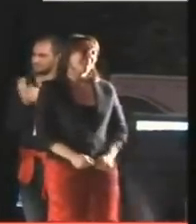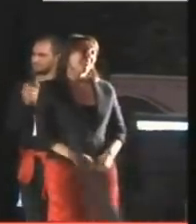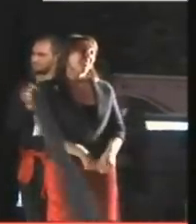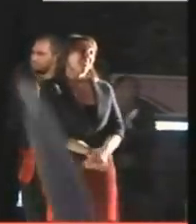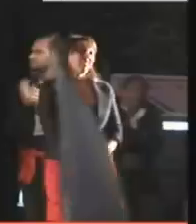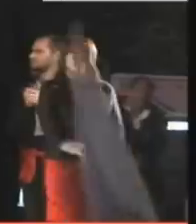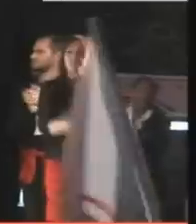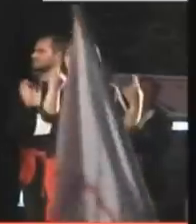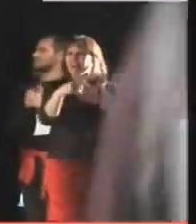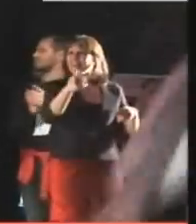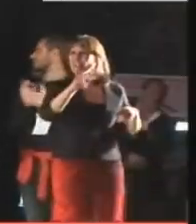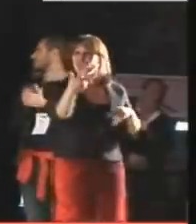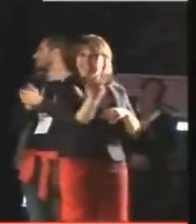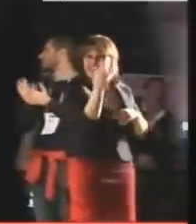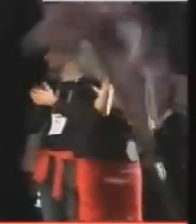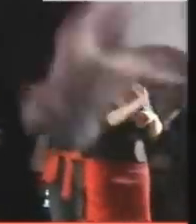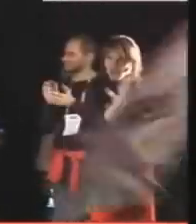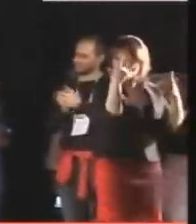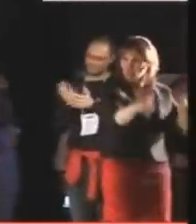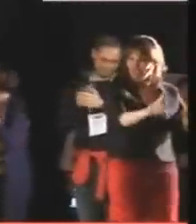Questa l'ho detta per il TG3.